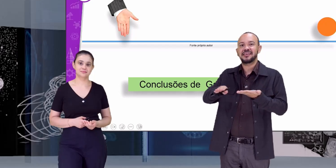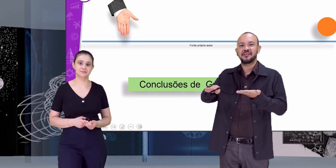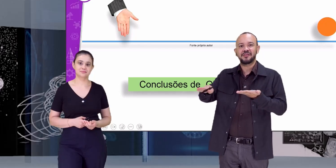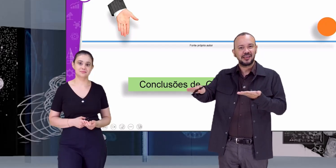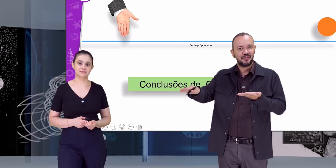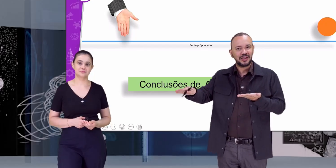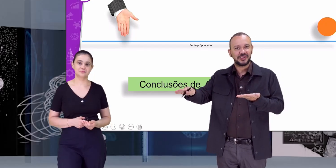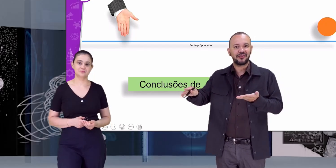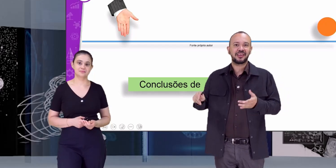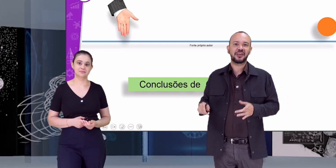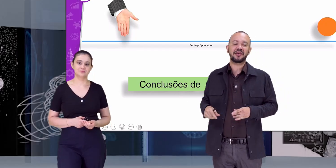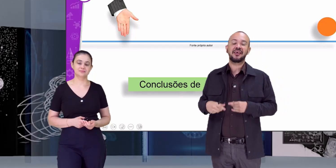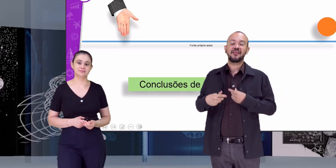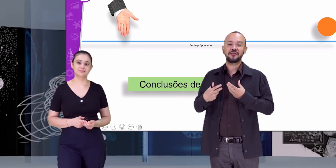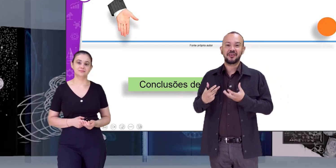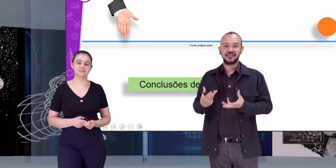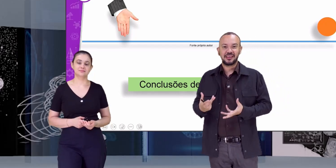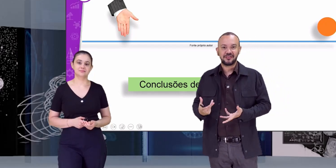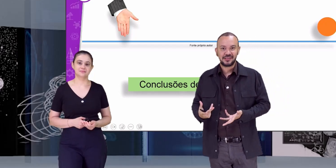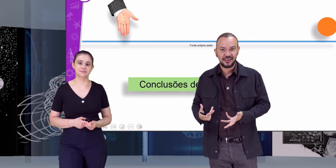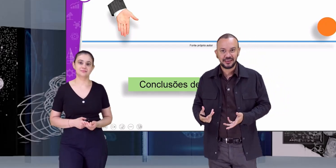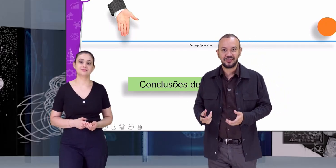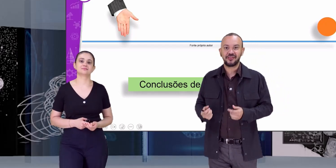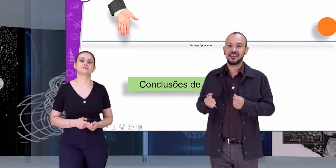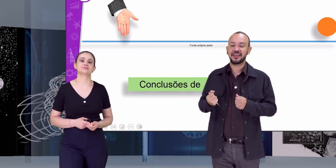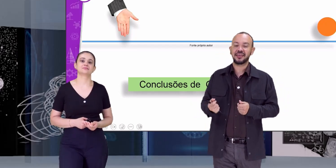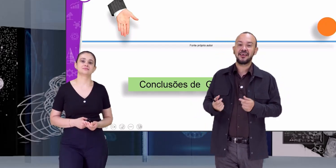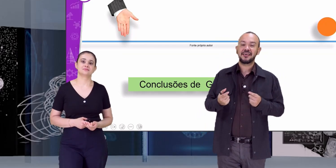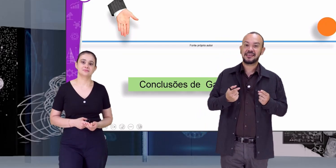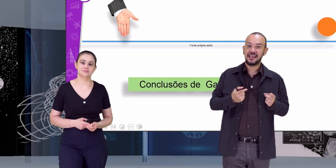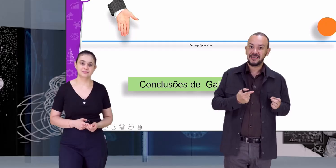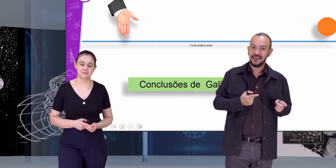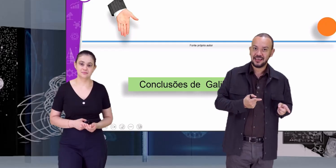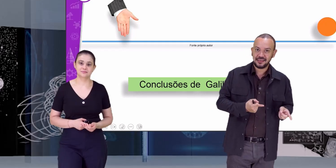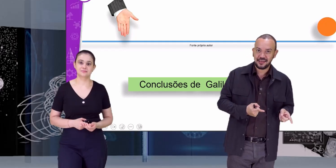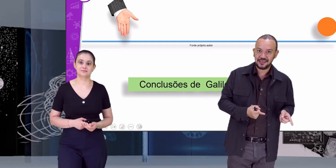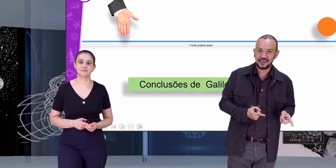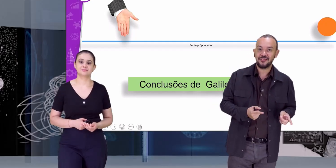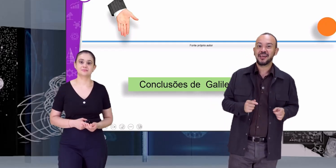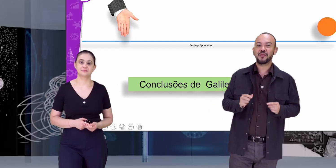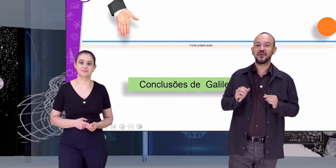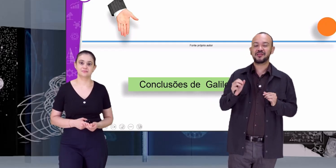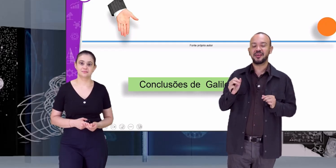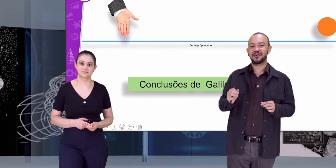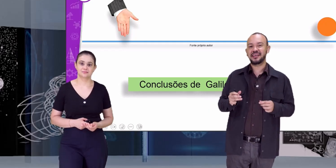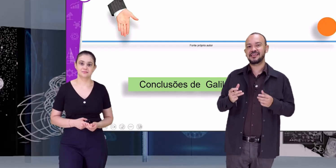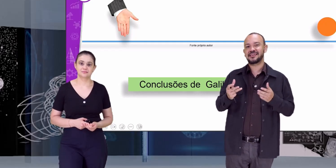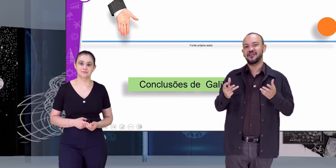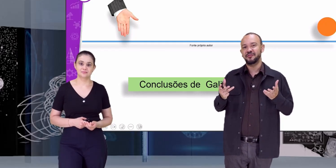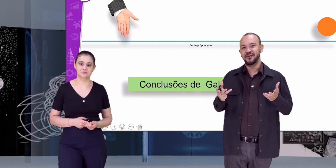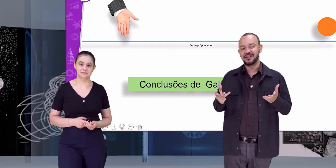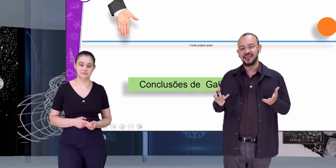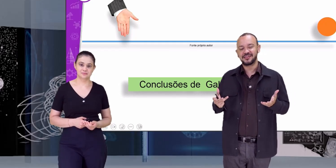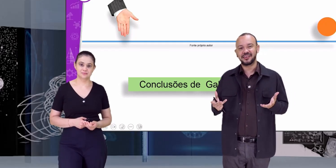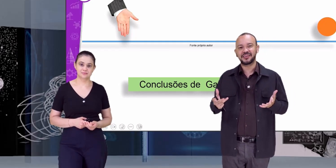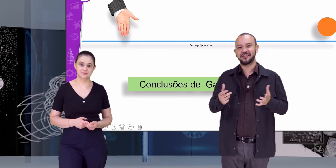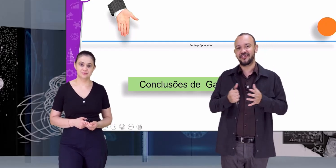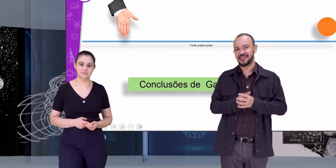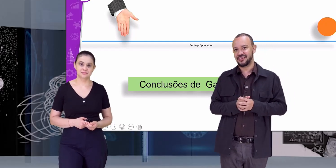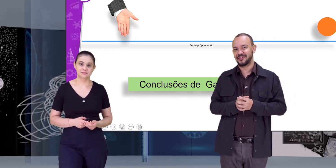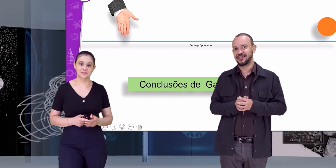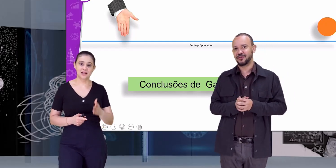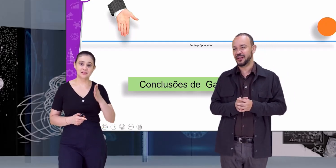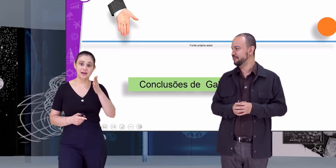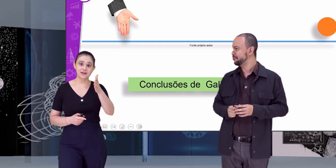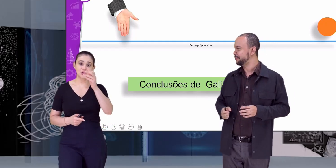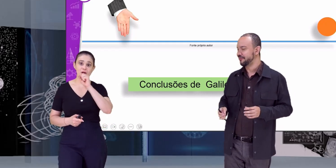mover indefinidamente, ou seja, com velocidade constante, ou seja, sem aceleração e, por sua vez, com força resultante igual a